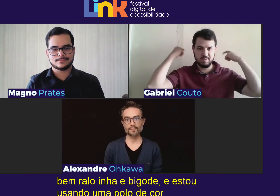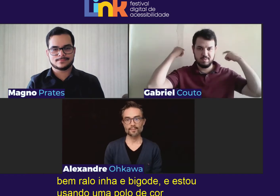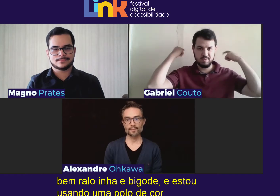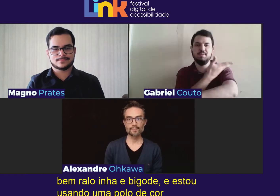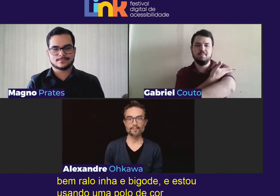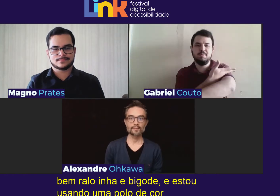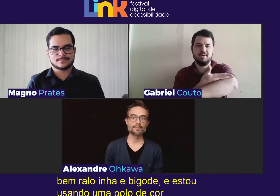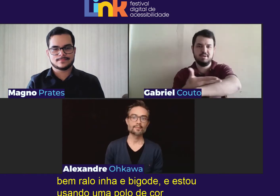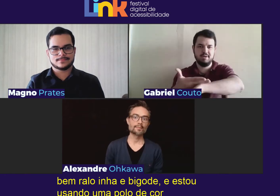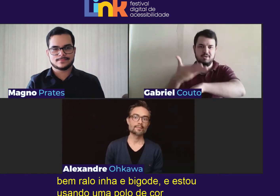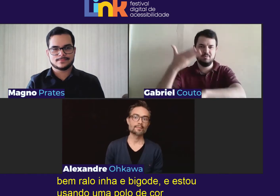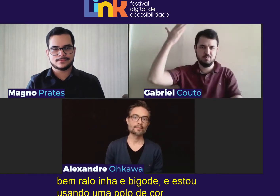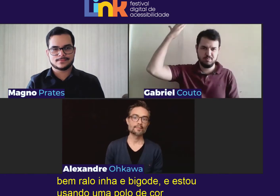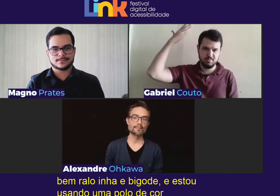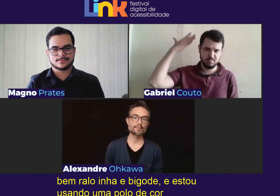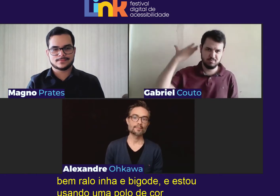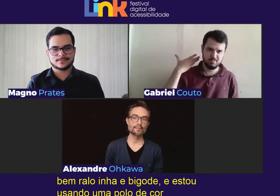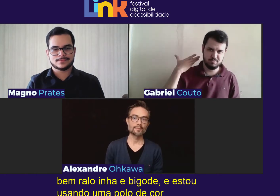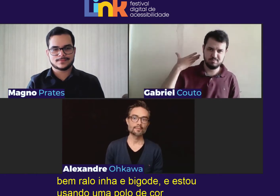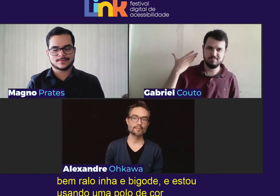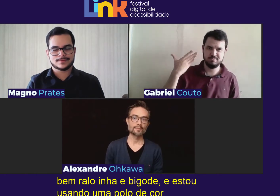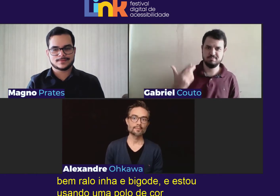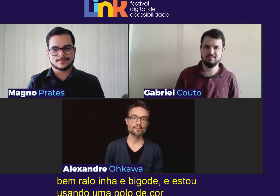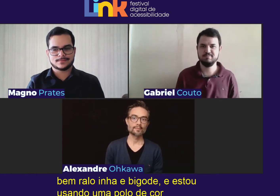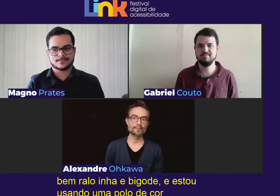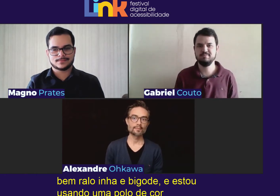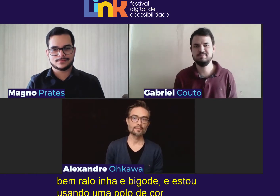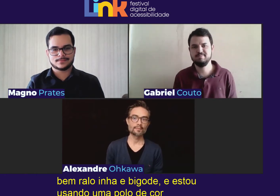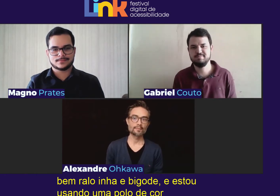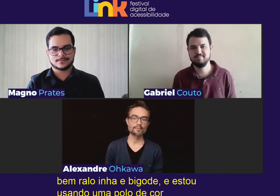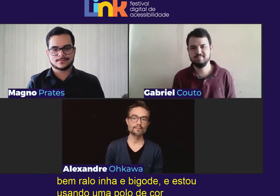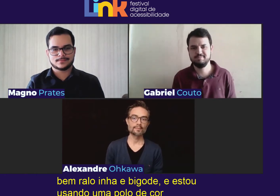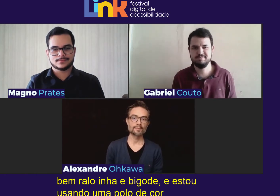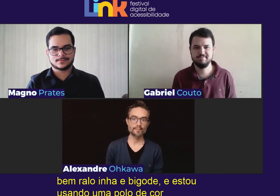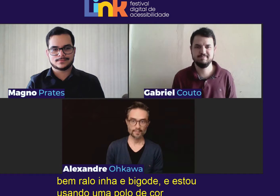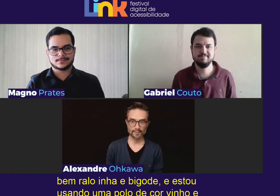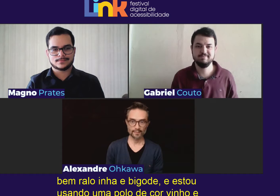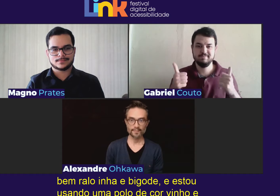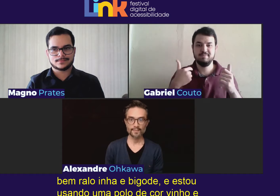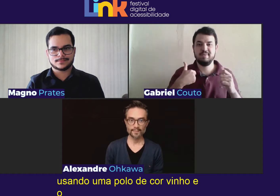E o meu fundo é um fundo branco, e é isso.